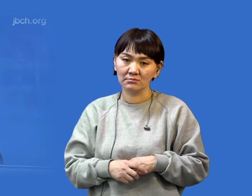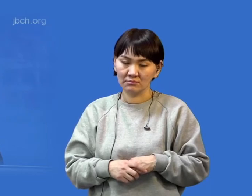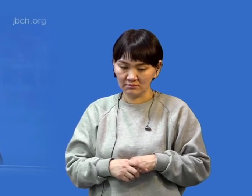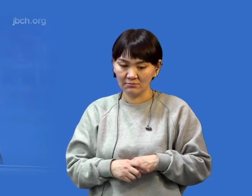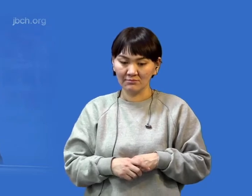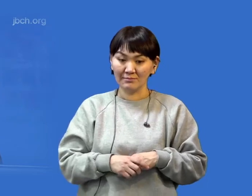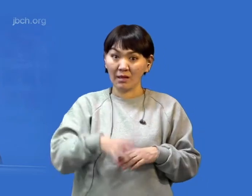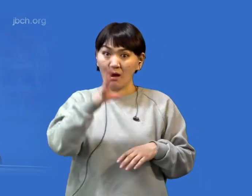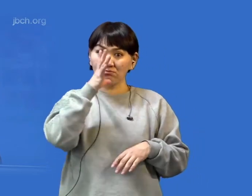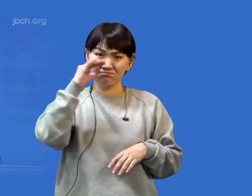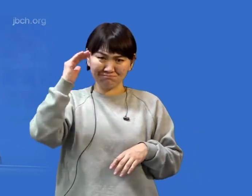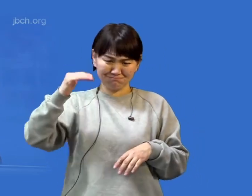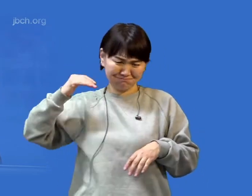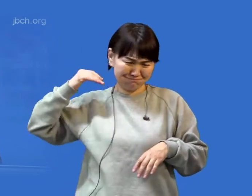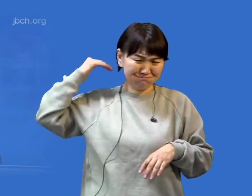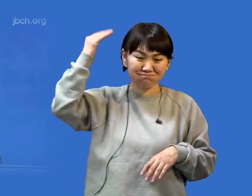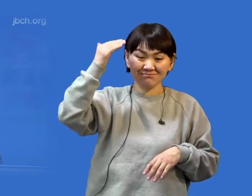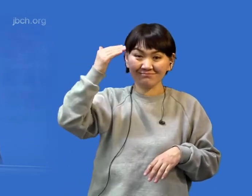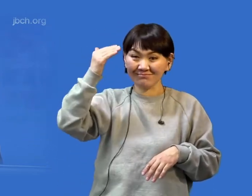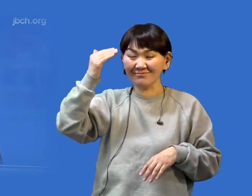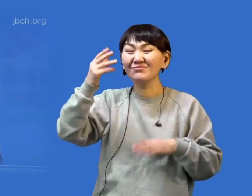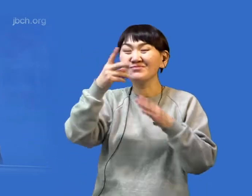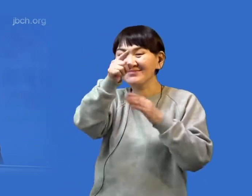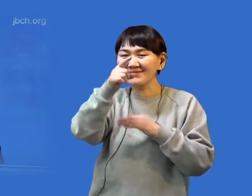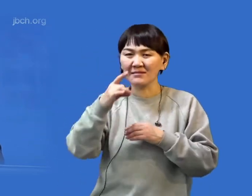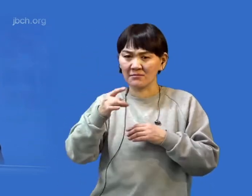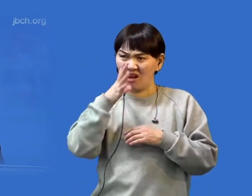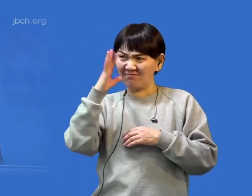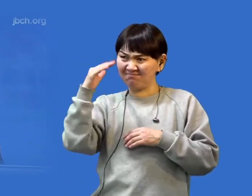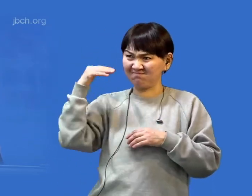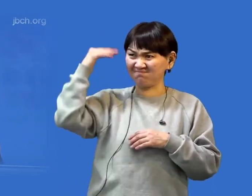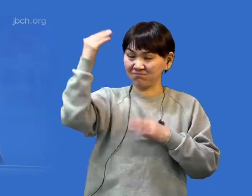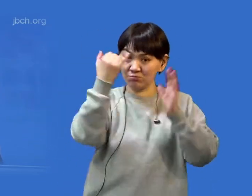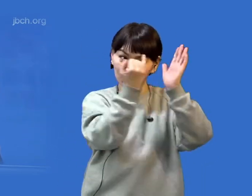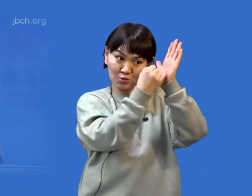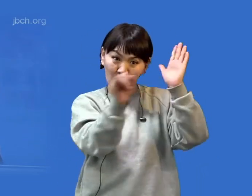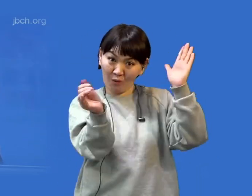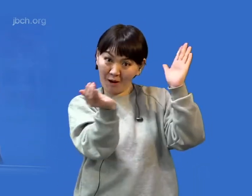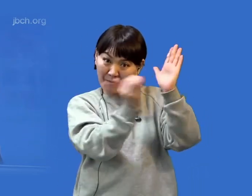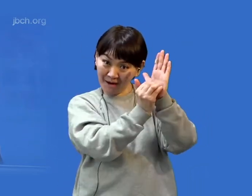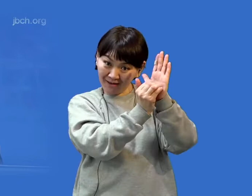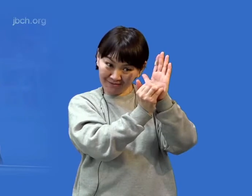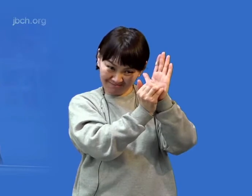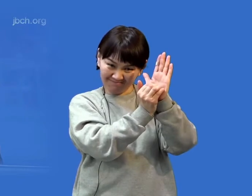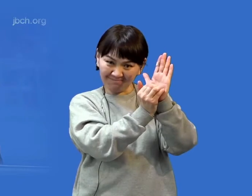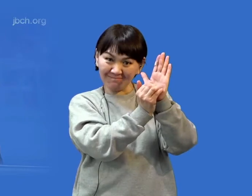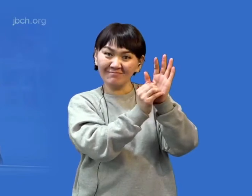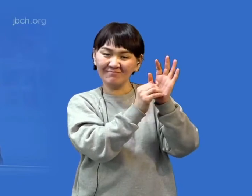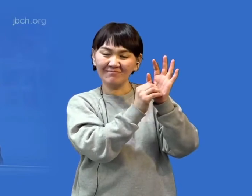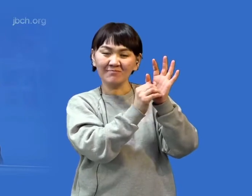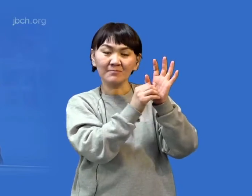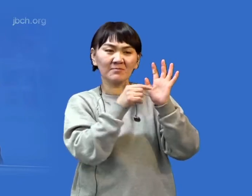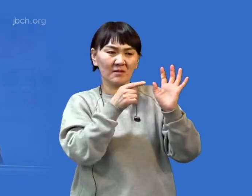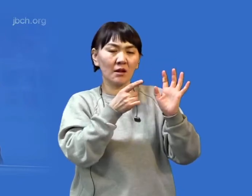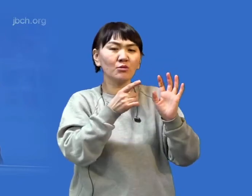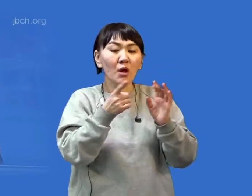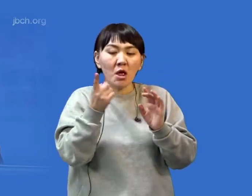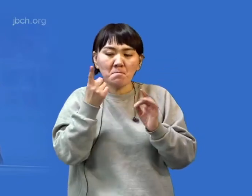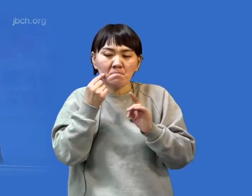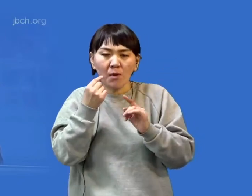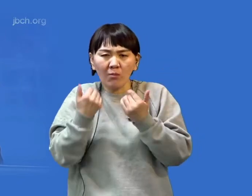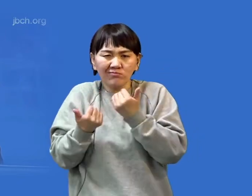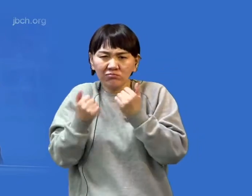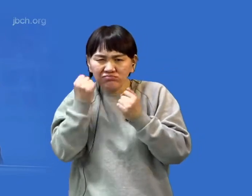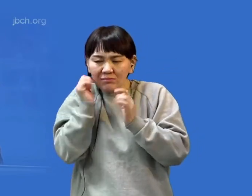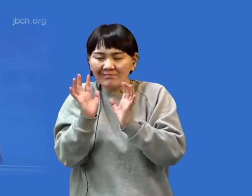Тэгээ насан дөрсөн ирчүүдийн тоо 600 мянга гэсэн. Тэр 600 мянган ирчүүд дундаас Канаан дөрөв орсон, Йошо, Галеб